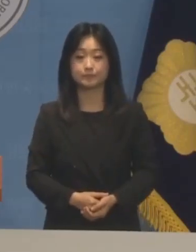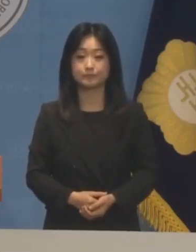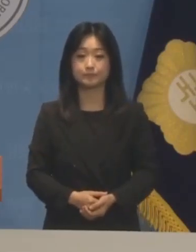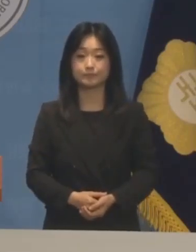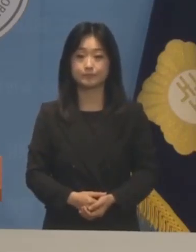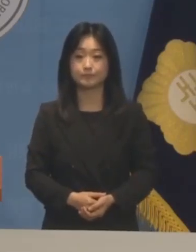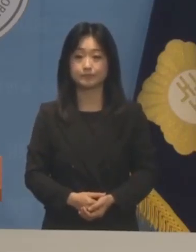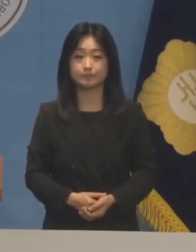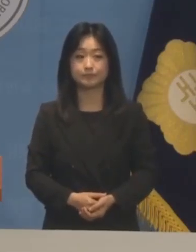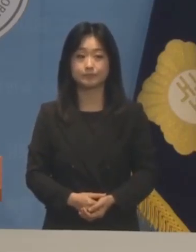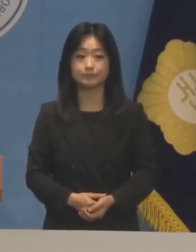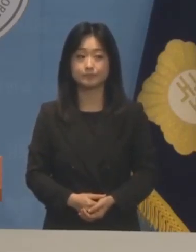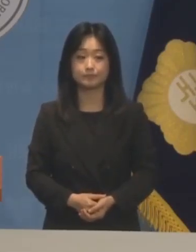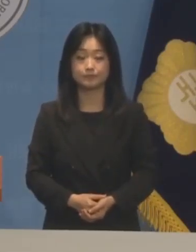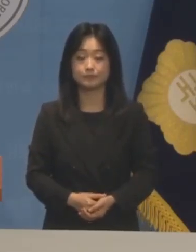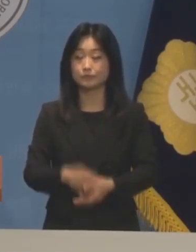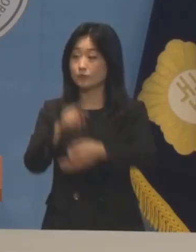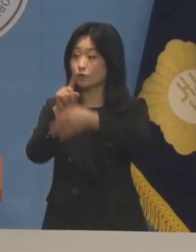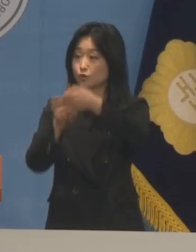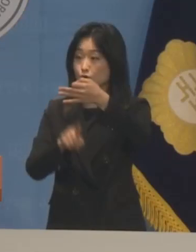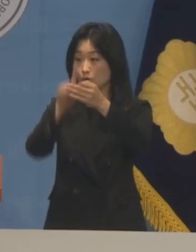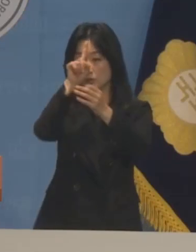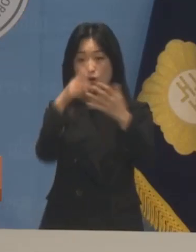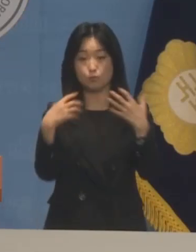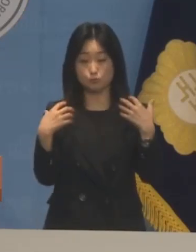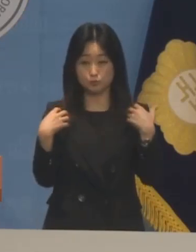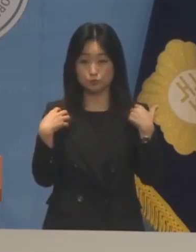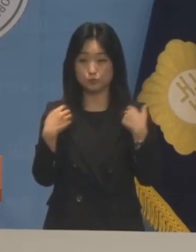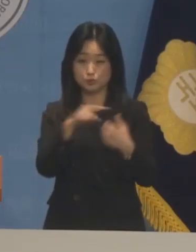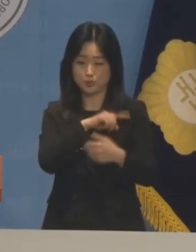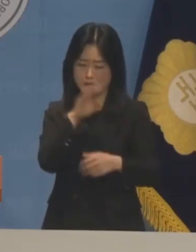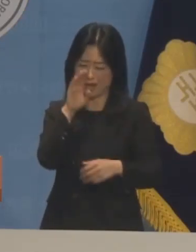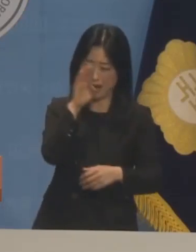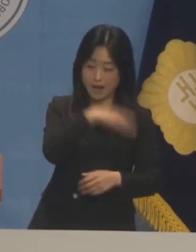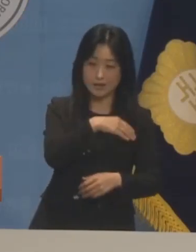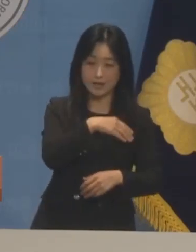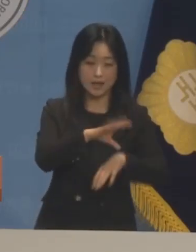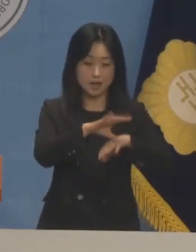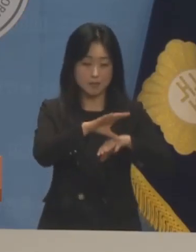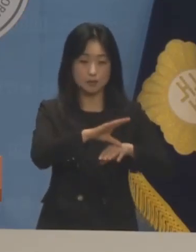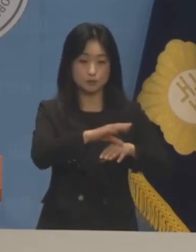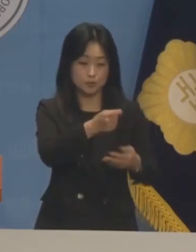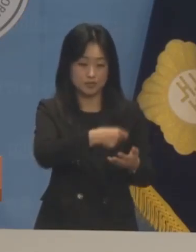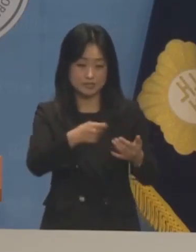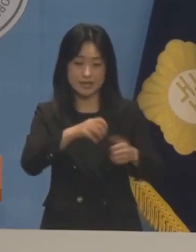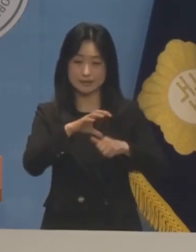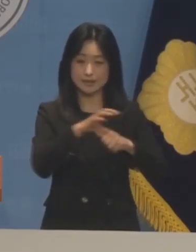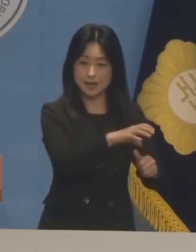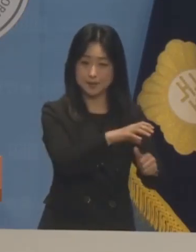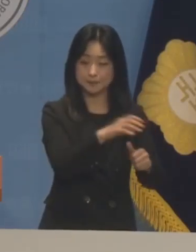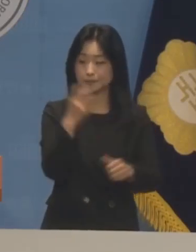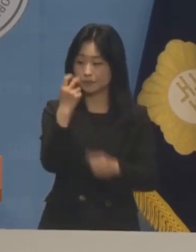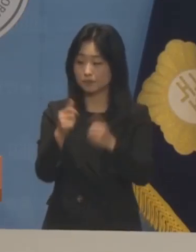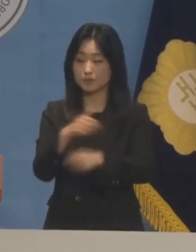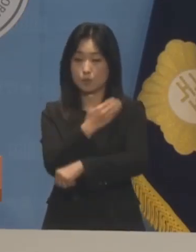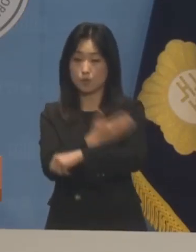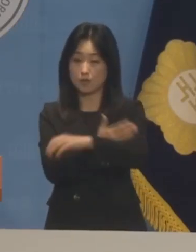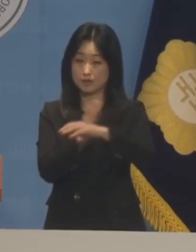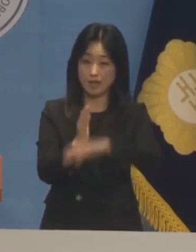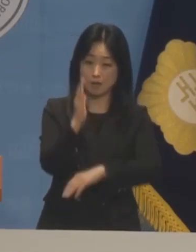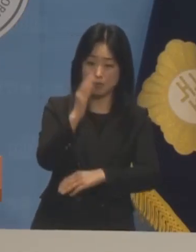기자회견문. 윤석열 정권 최악의 언론 탄압 및 검찰권 남용